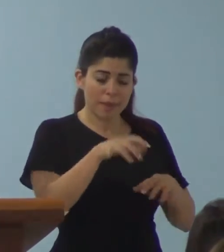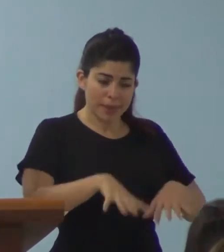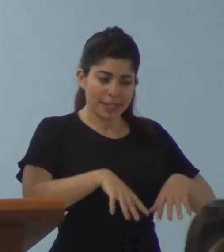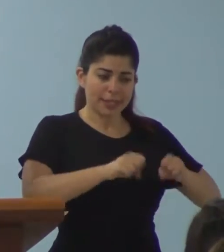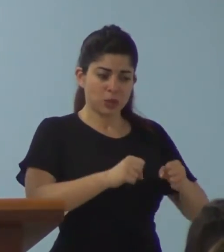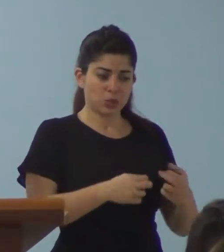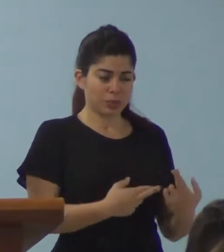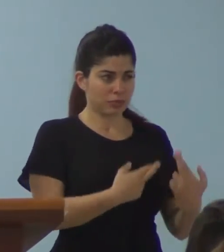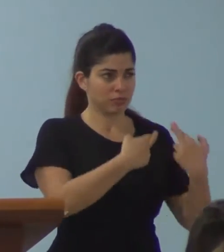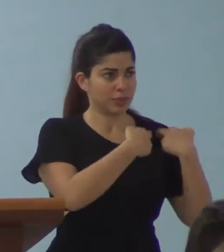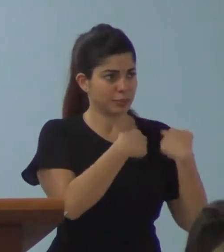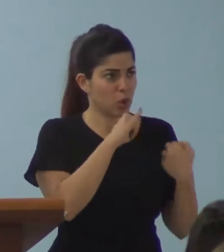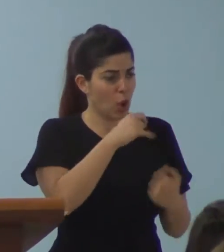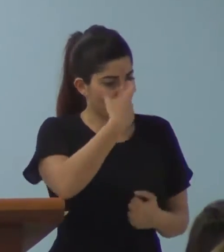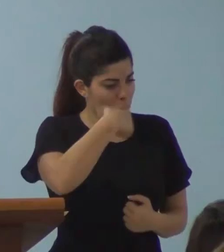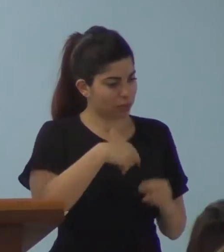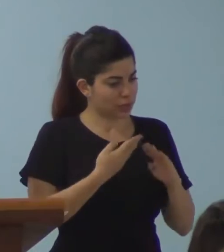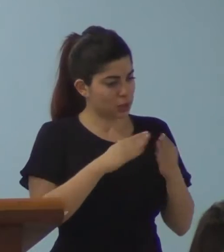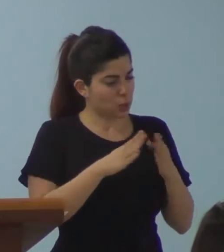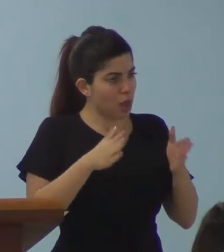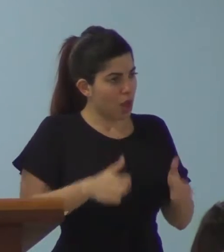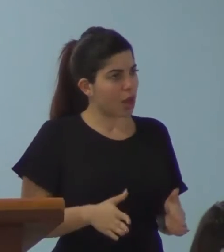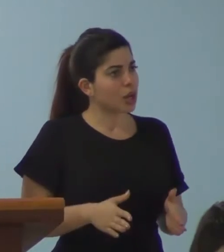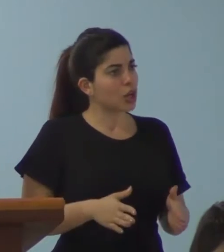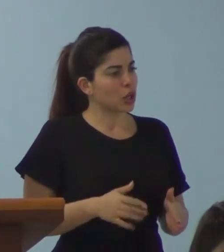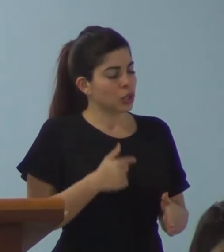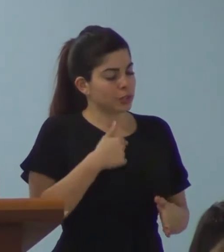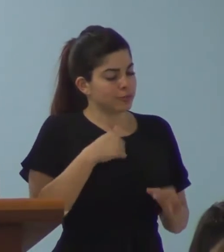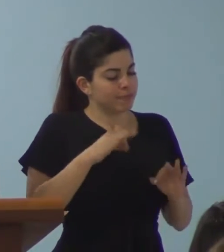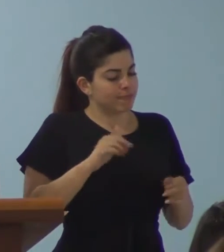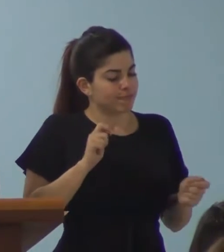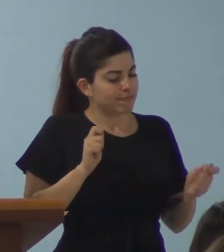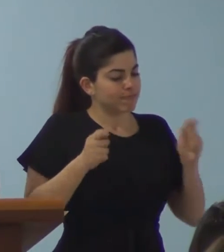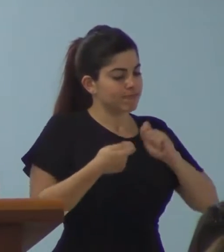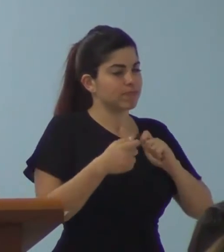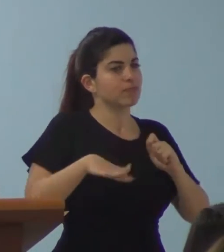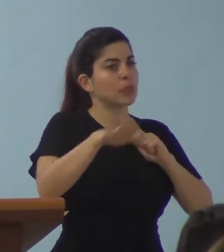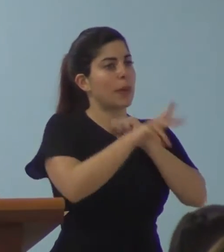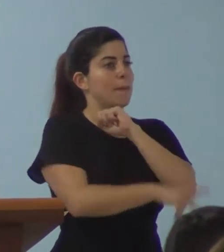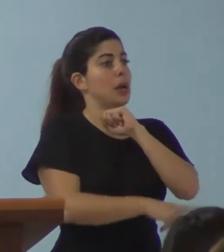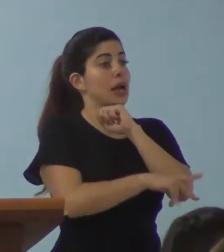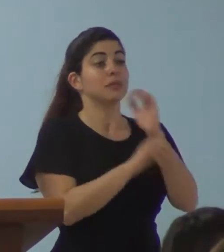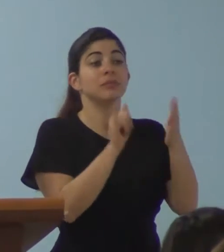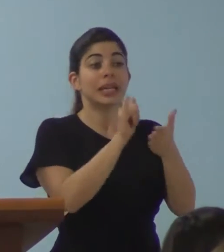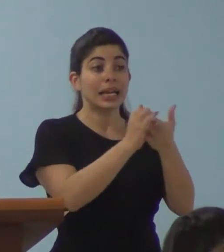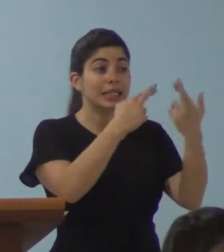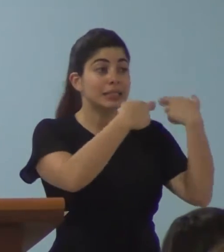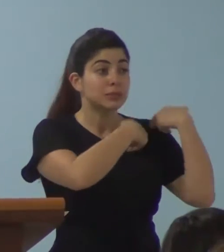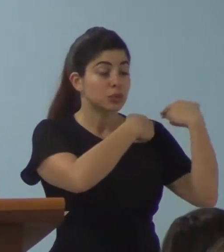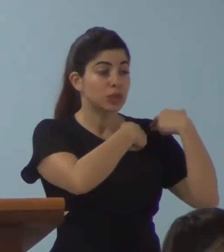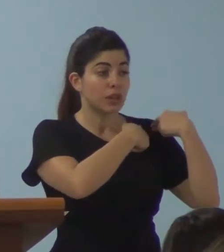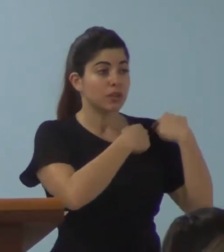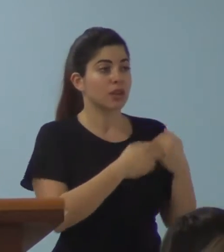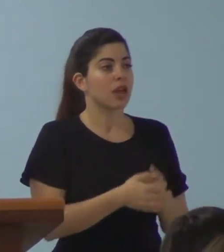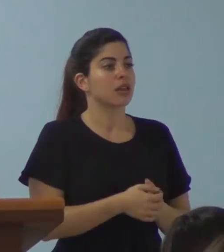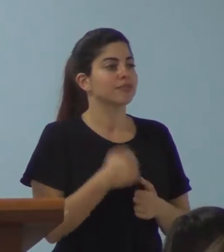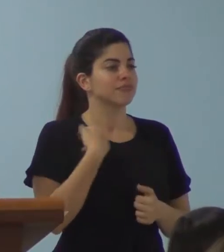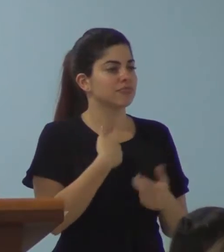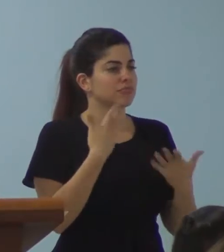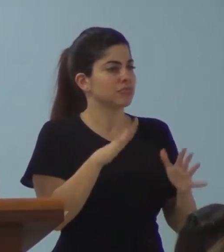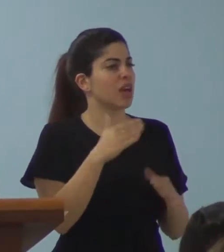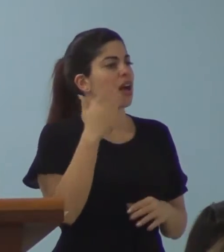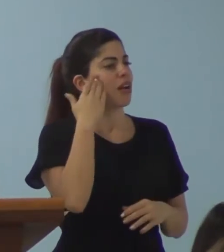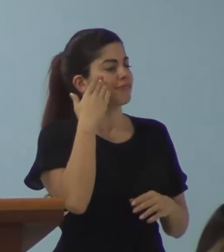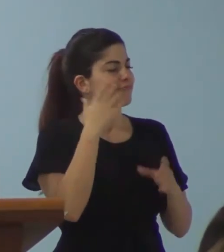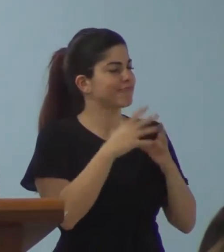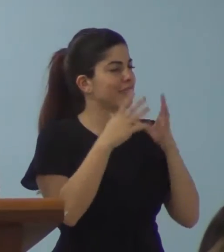la responsabilidad como ciudadanos y ciudadanas de transformar a este país. Esa es una responsabilidad que sabemos que